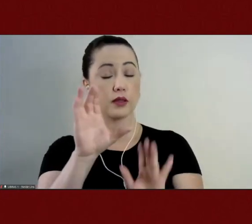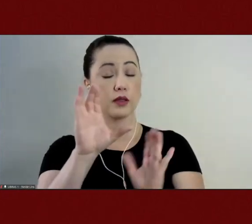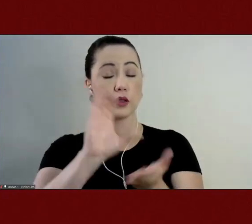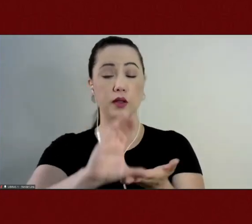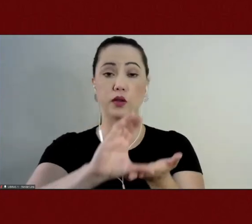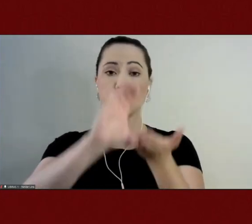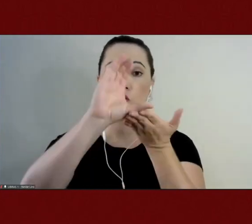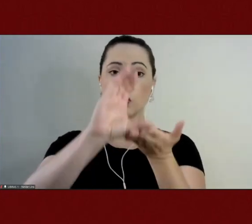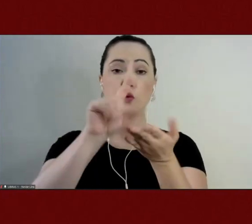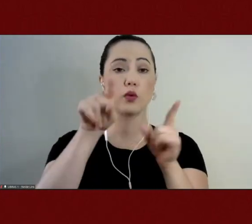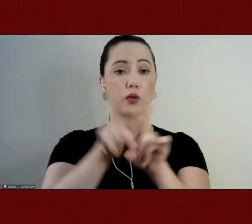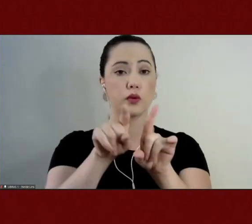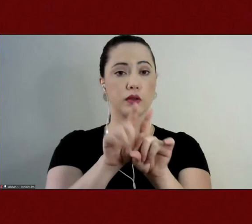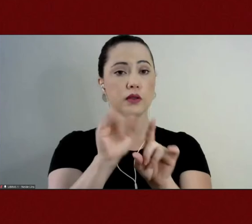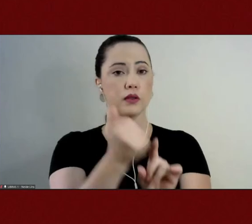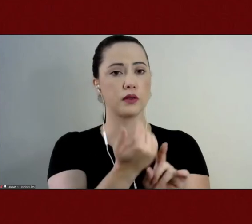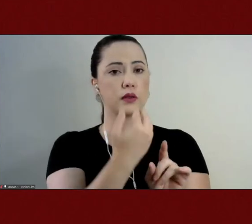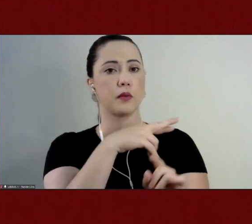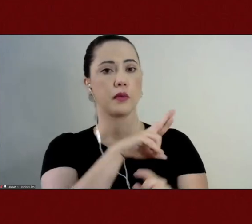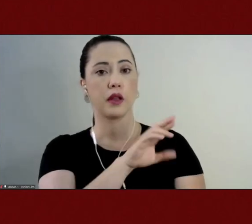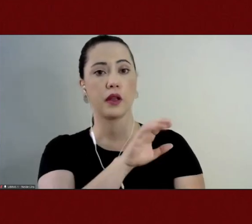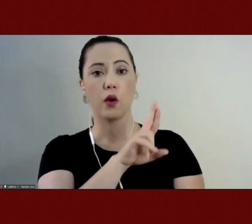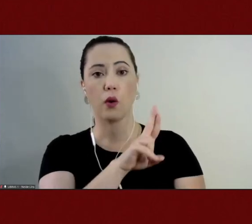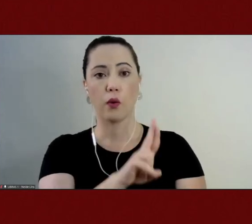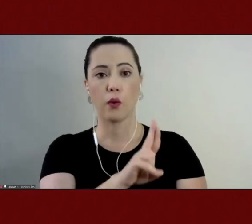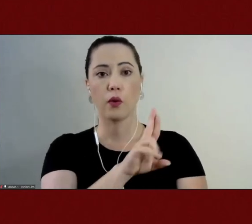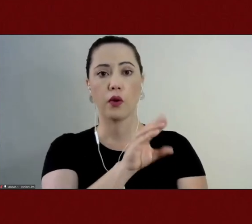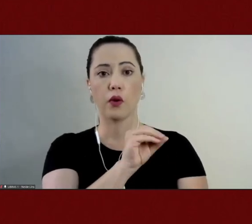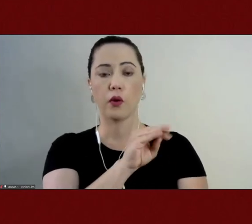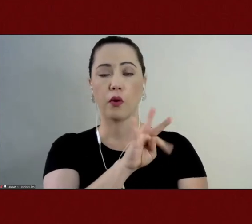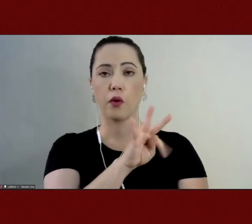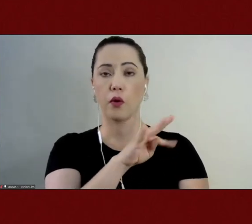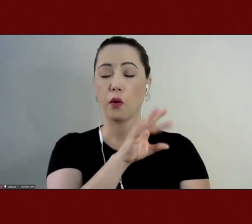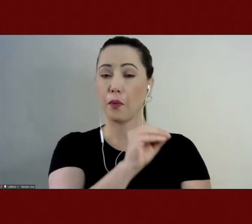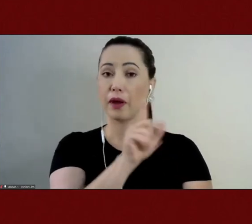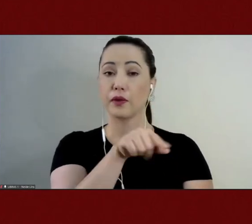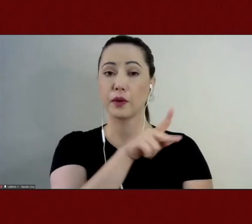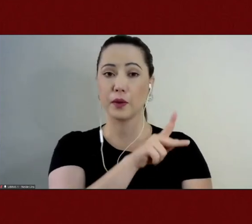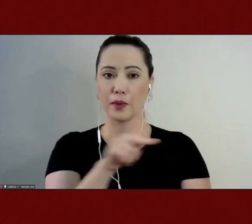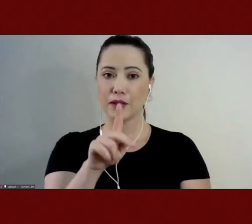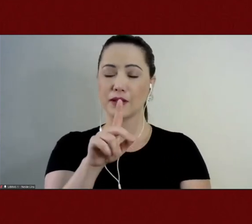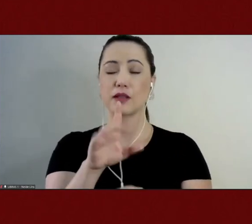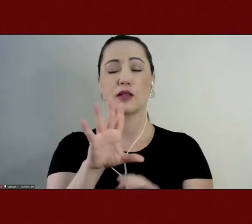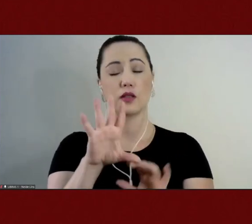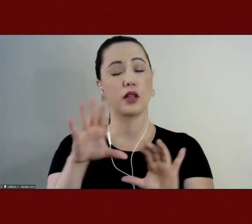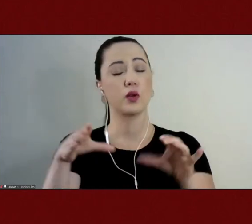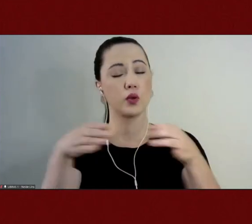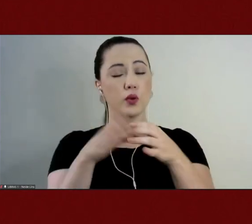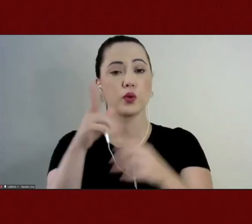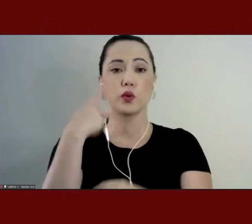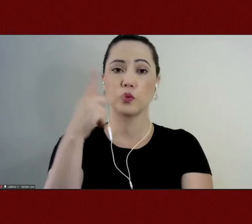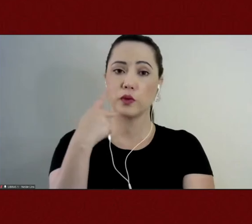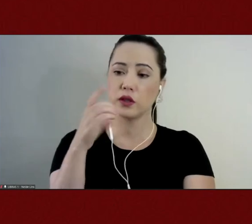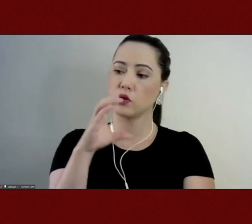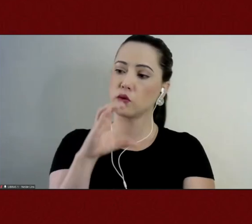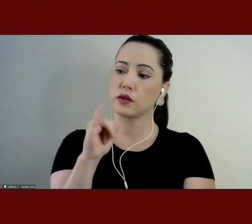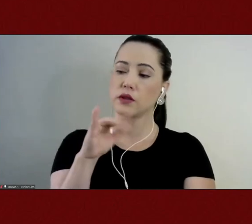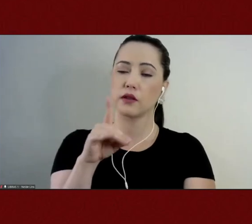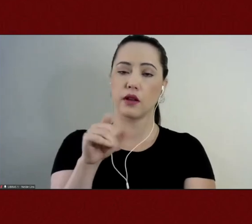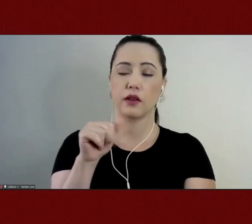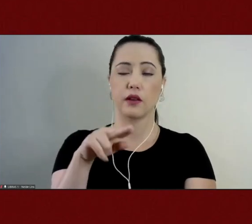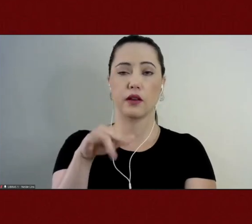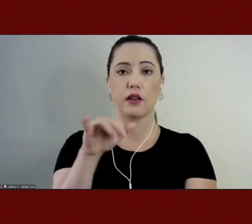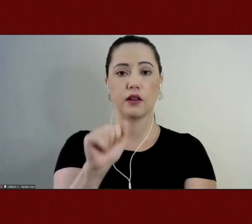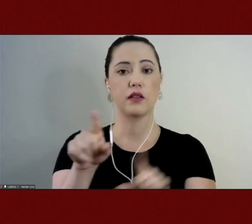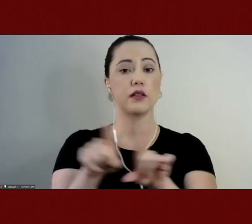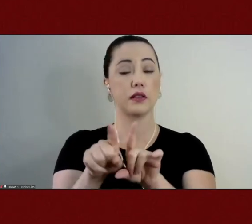Pereira, Roberto Freire, presidente do Cidadania, e Ana Estela Alves de Lima, conselheira da